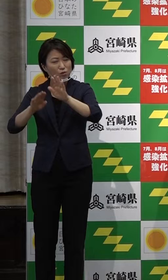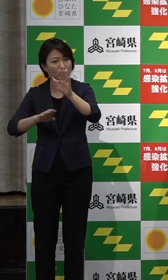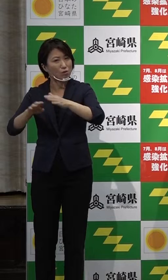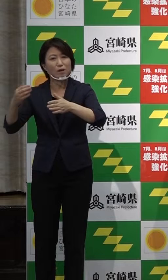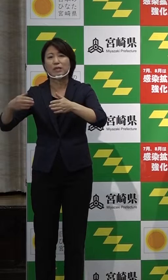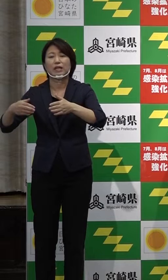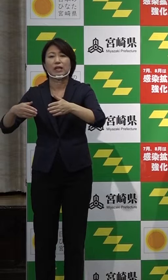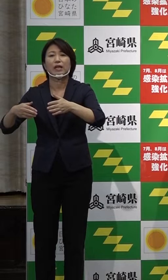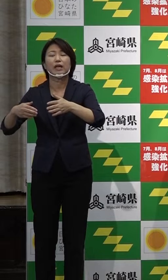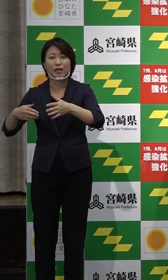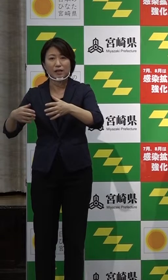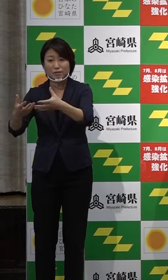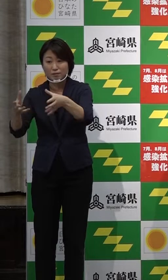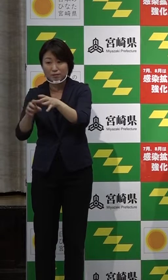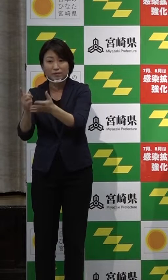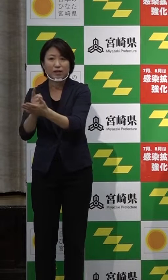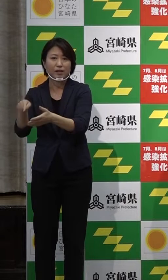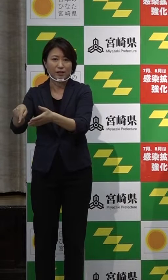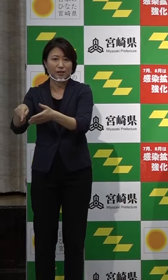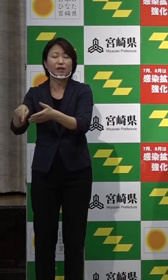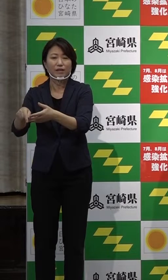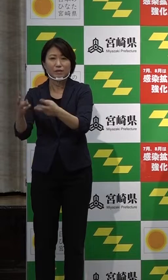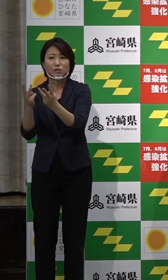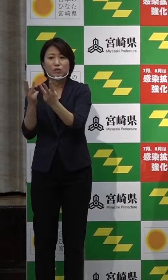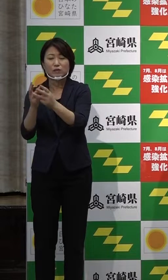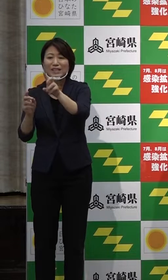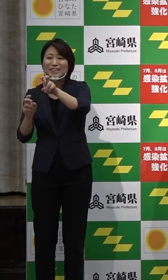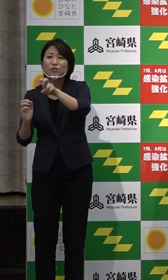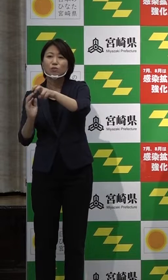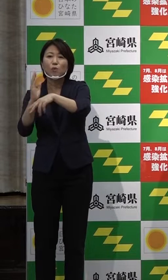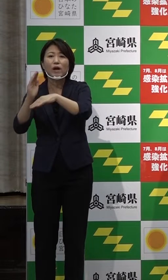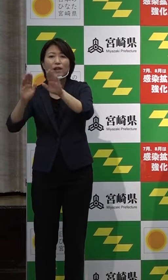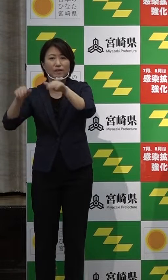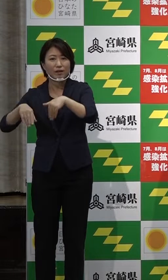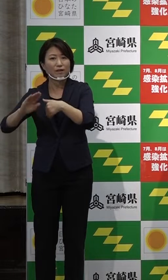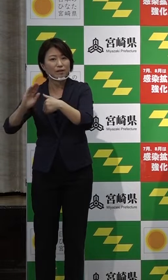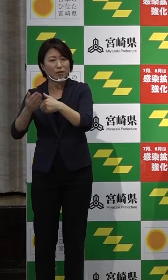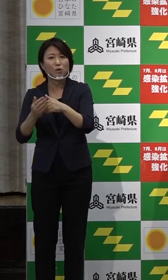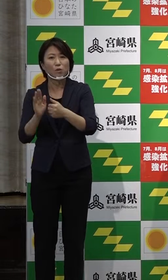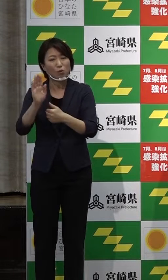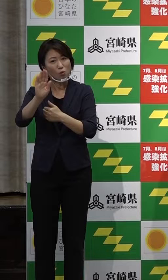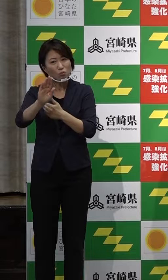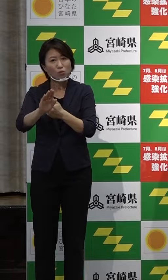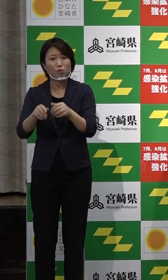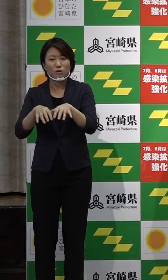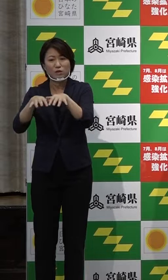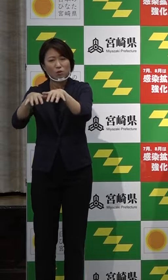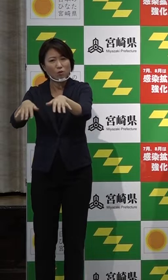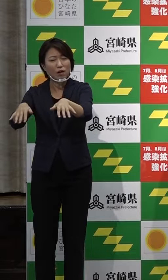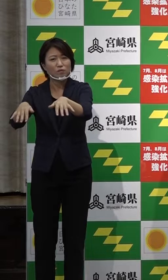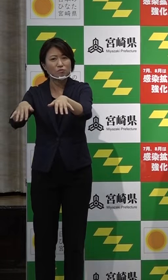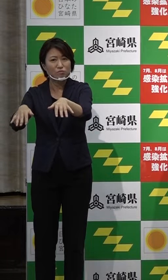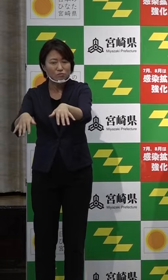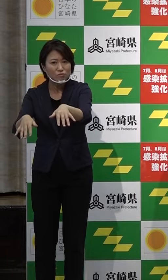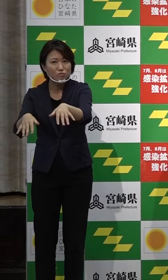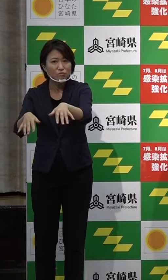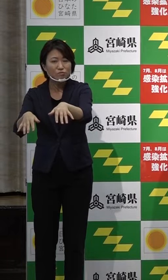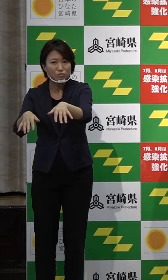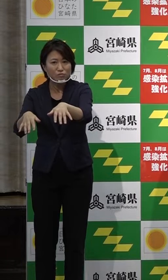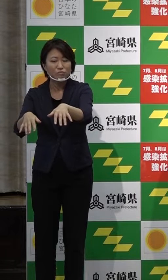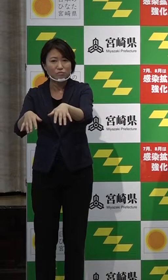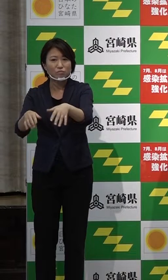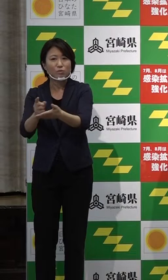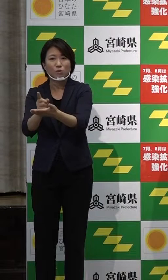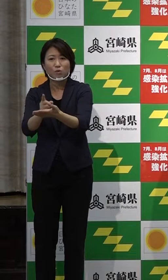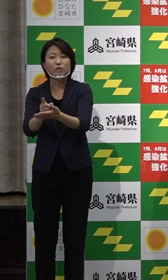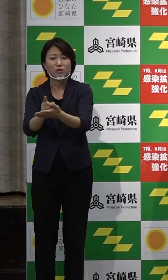ではないということで、数字自体は20を超えておりますが、今後の広がりがどのように見られるのか